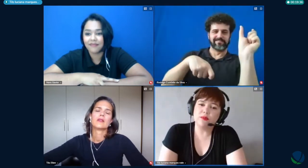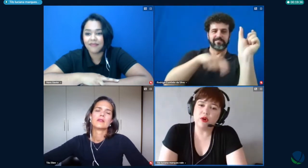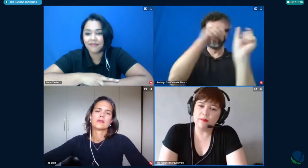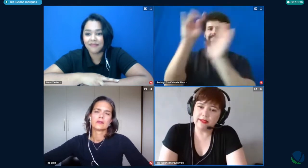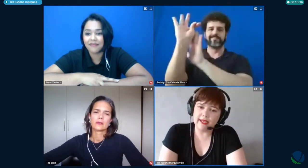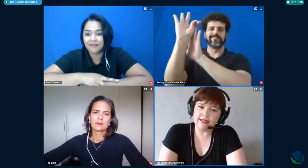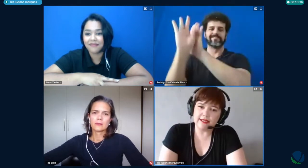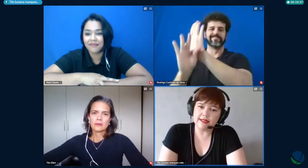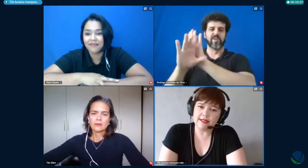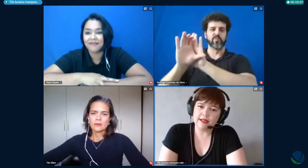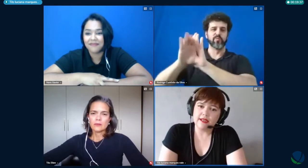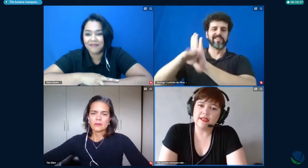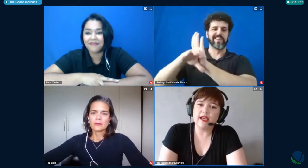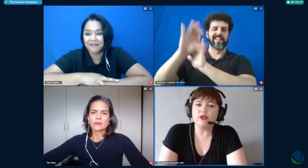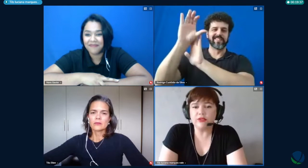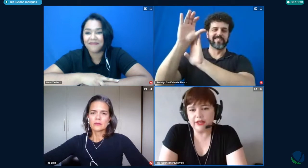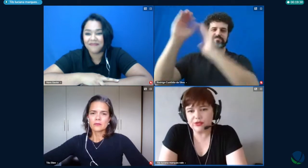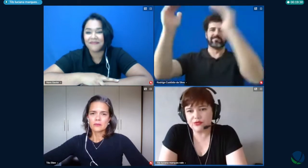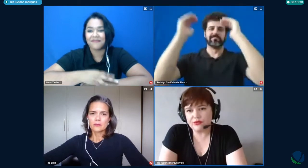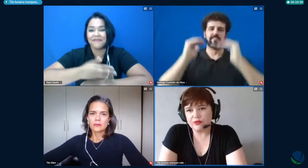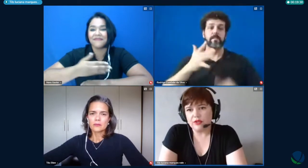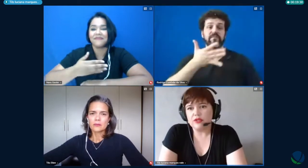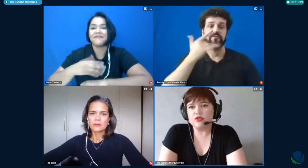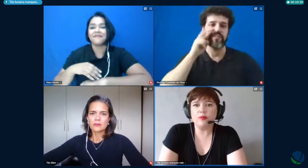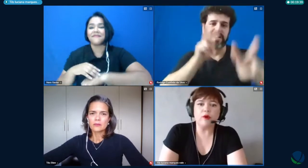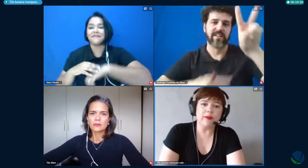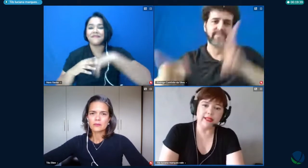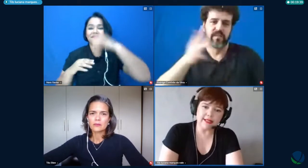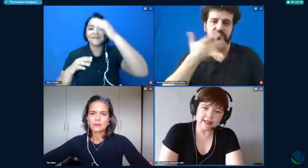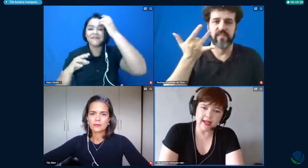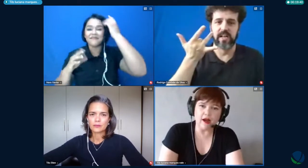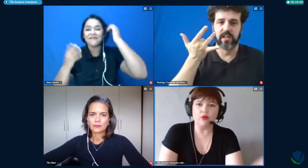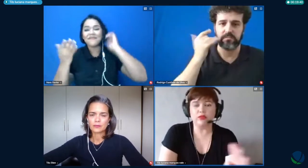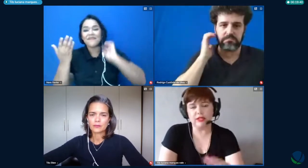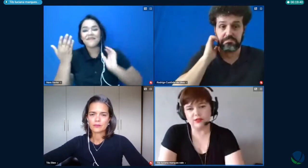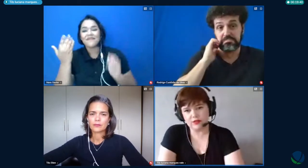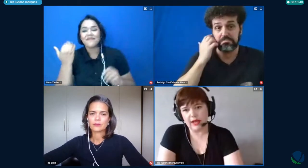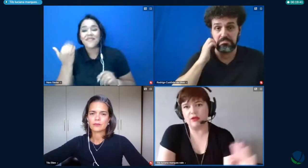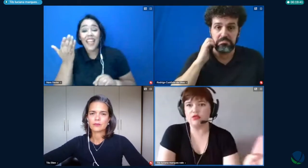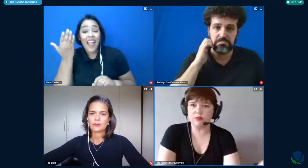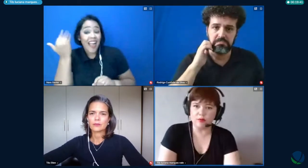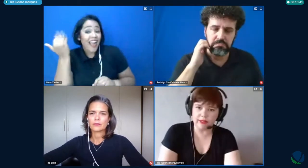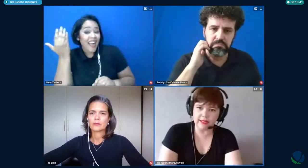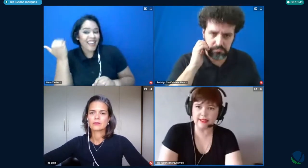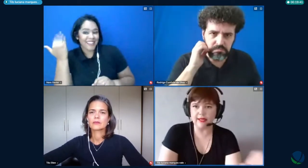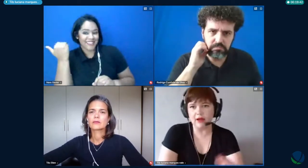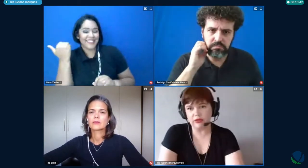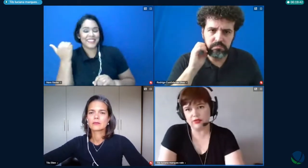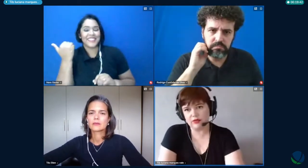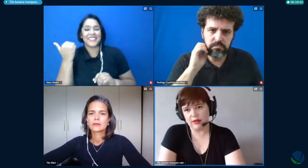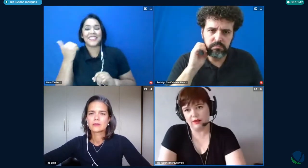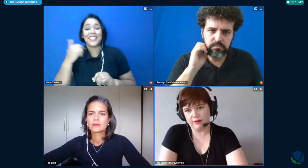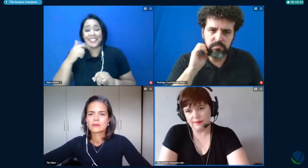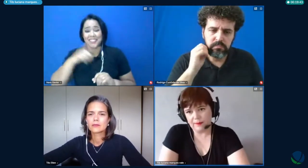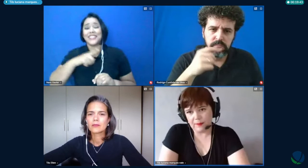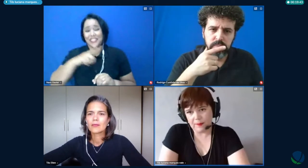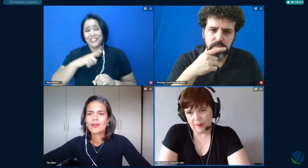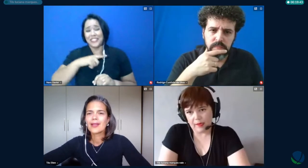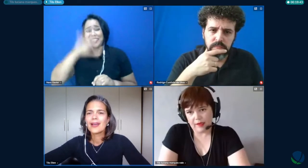as subcompetências, e aí o texto, subcompetência tal, texto tal, subcompetência tal, texto